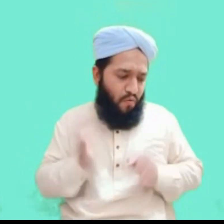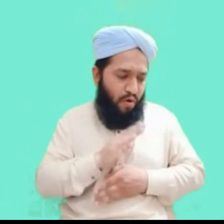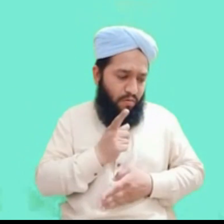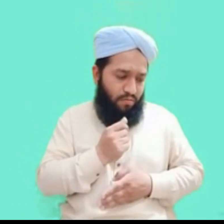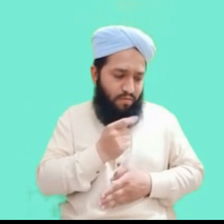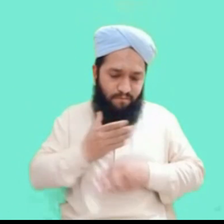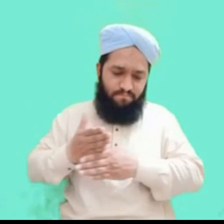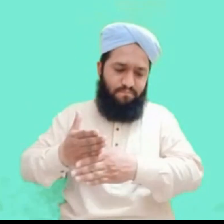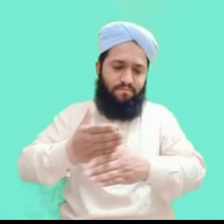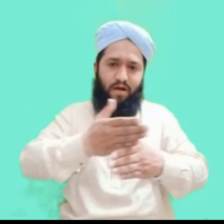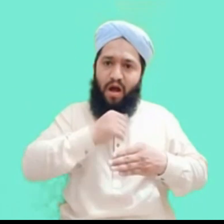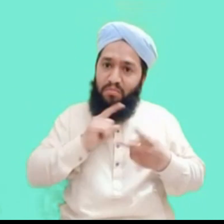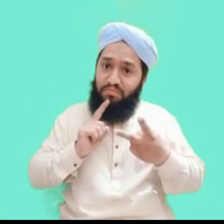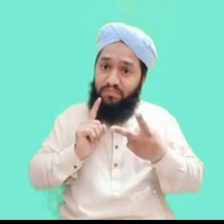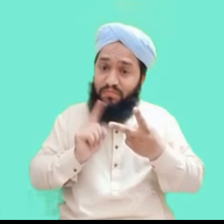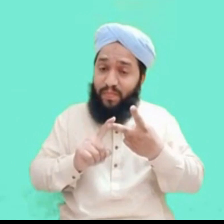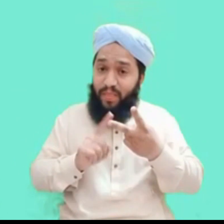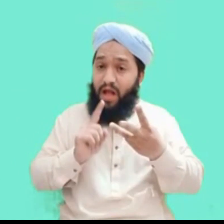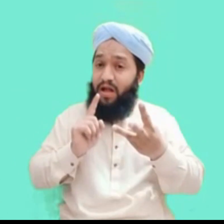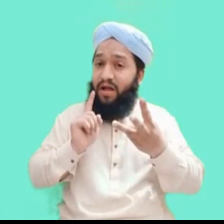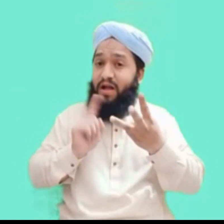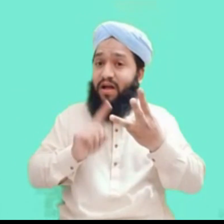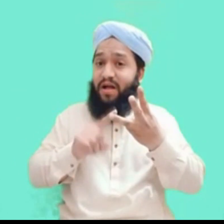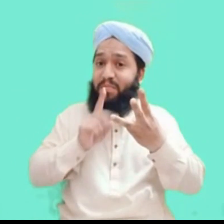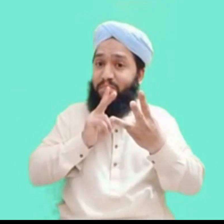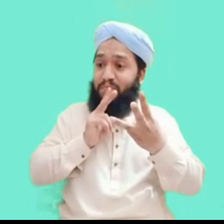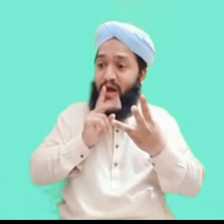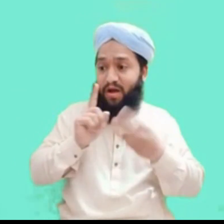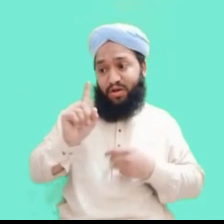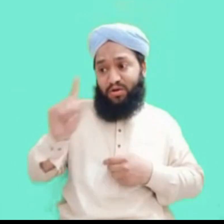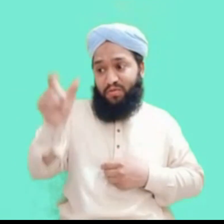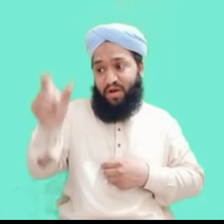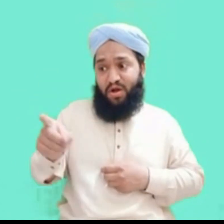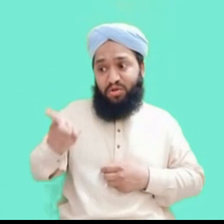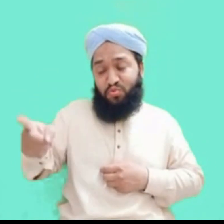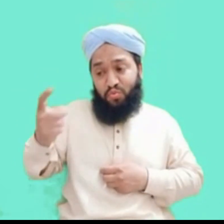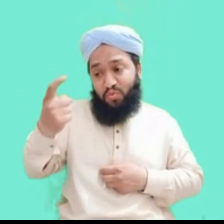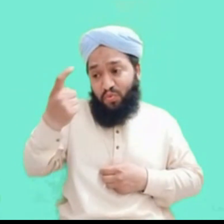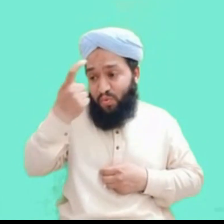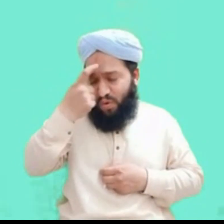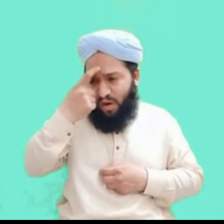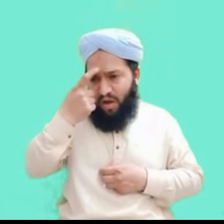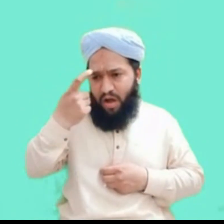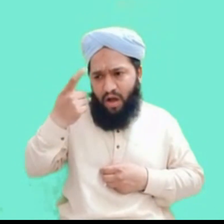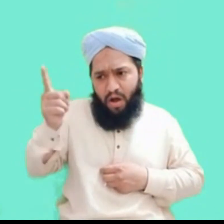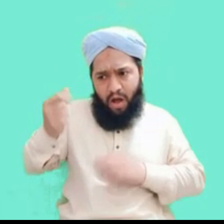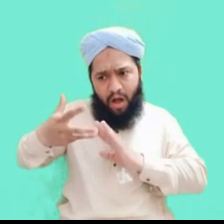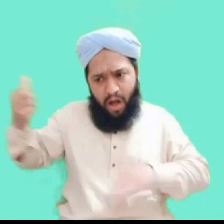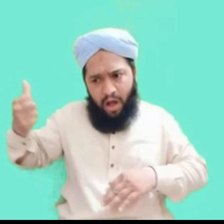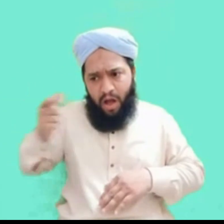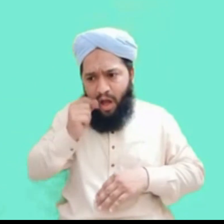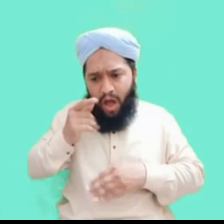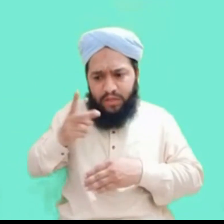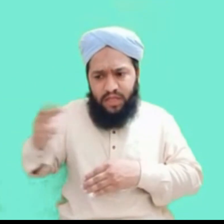لیں گے۔ تیسرا حضرت ابو ذر غفاری فرماتے تیسرا حصہ دار تو خود ہے کہ جب تقدیر اور وارث مال لینے میں تمہارا لحاظ